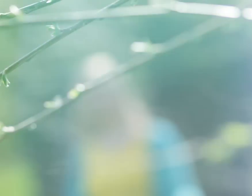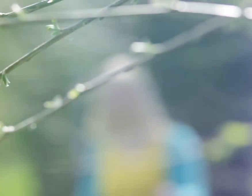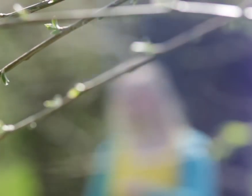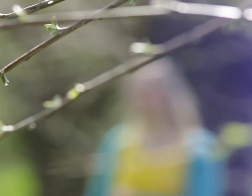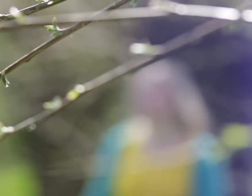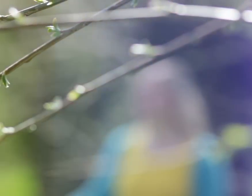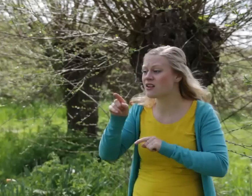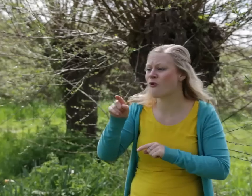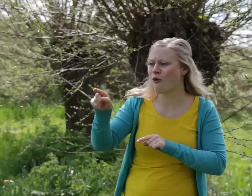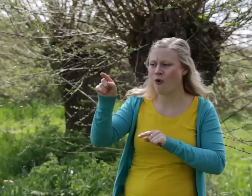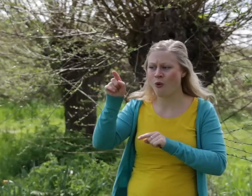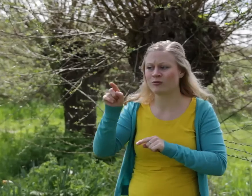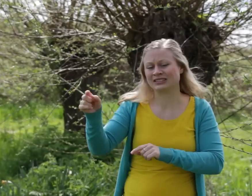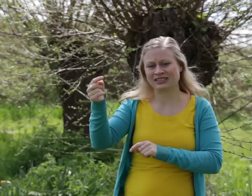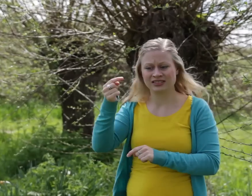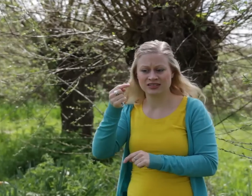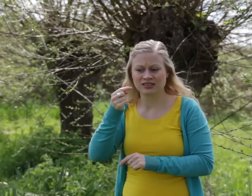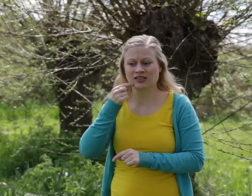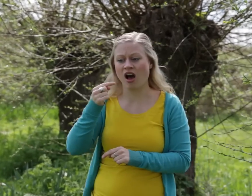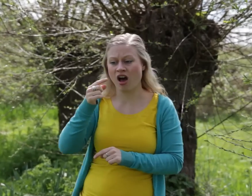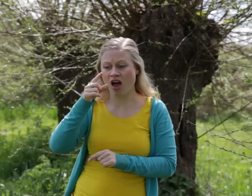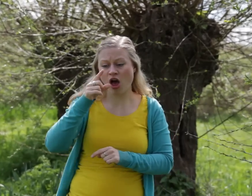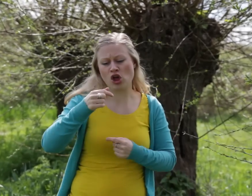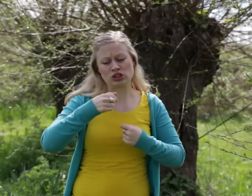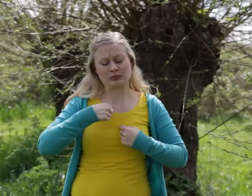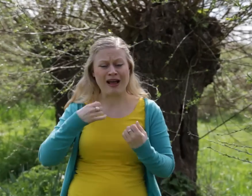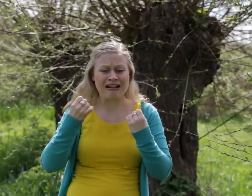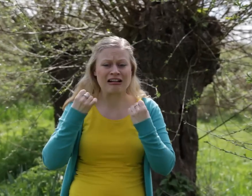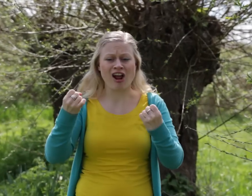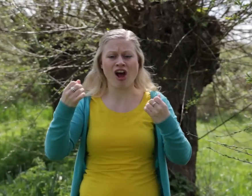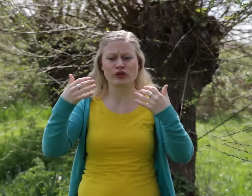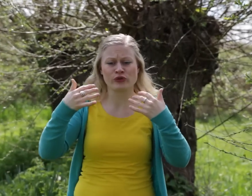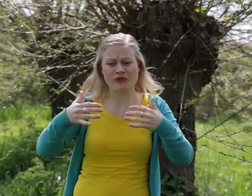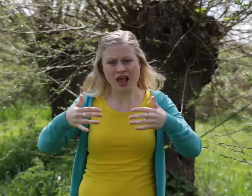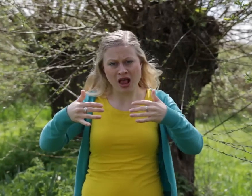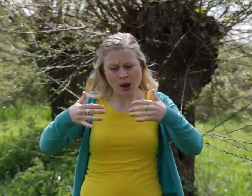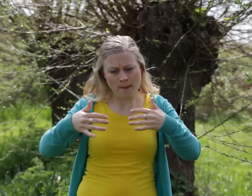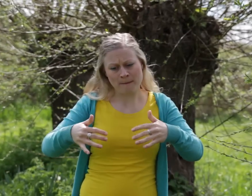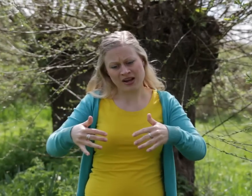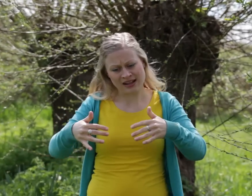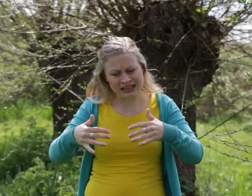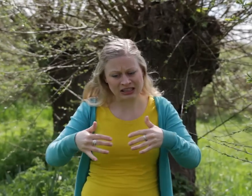En op die dag als mijn kracht vermindert